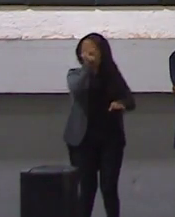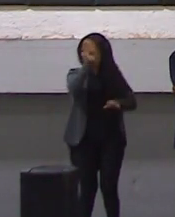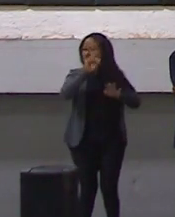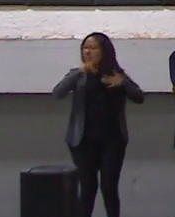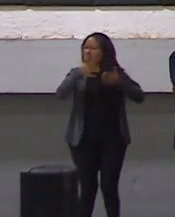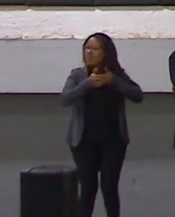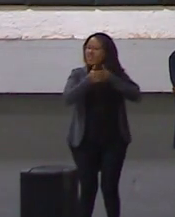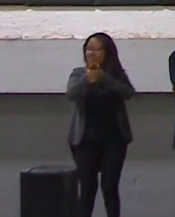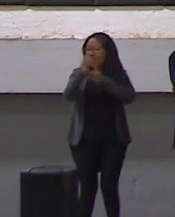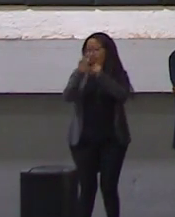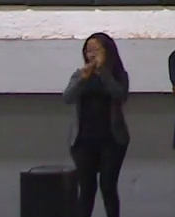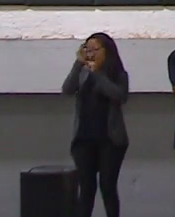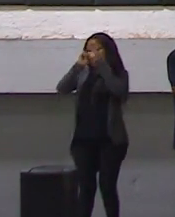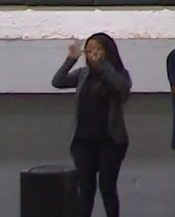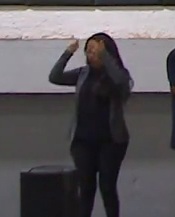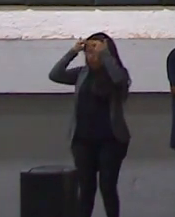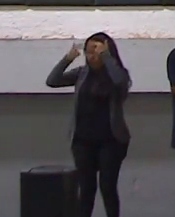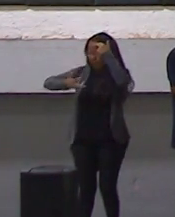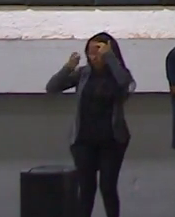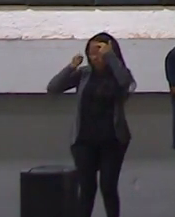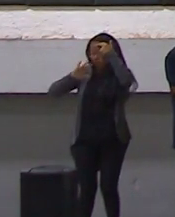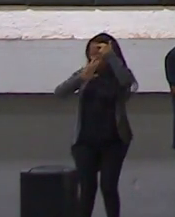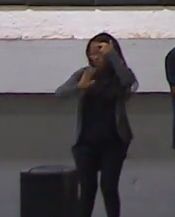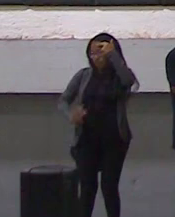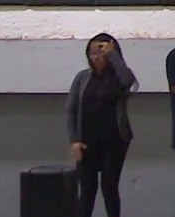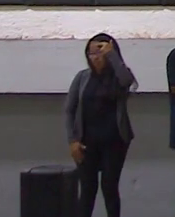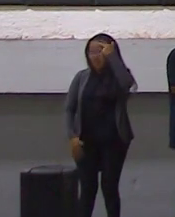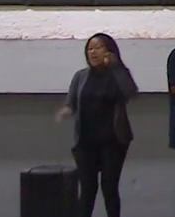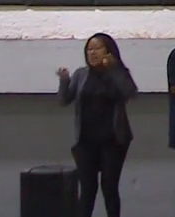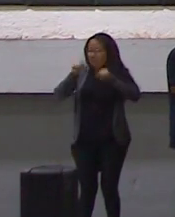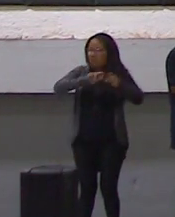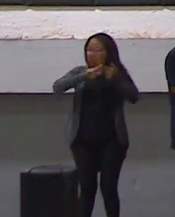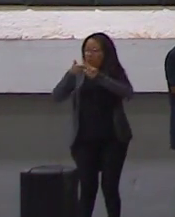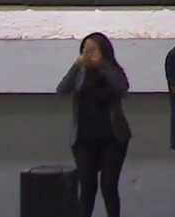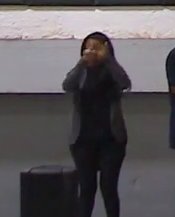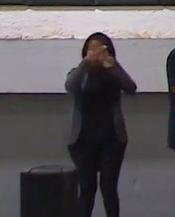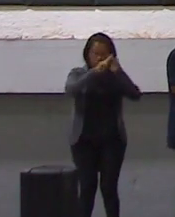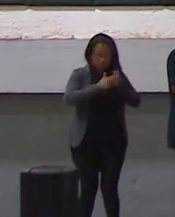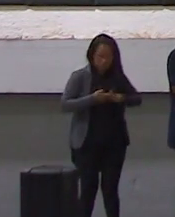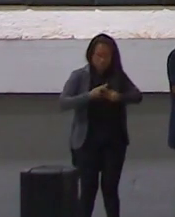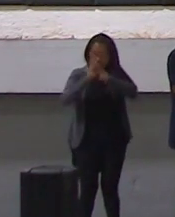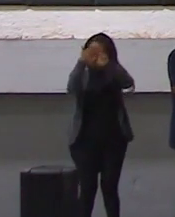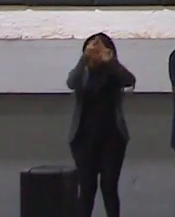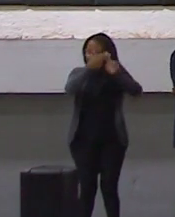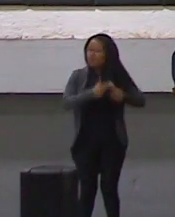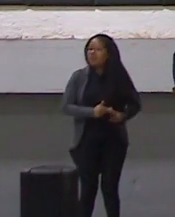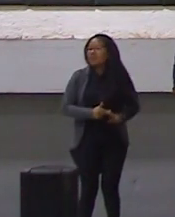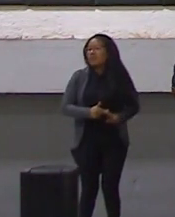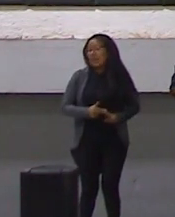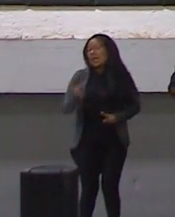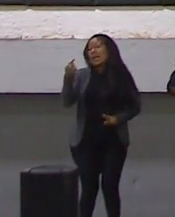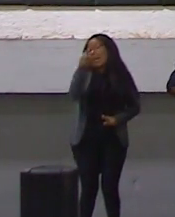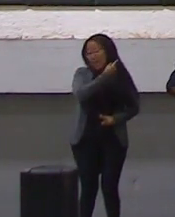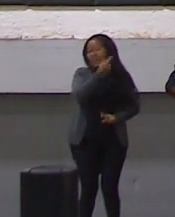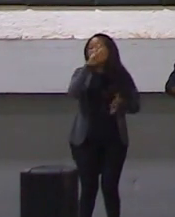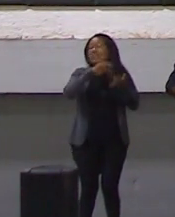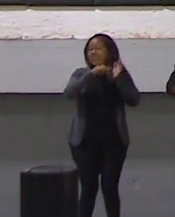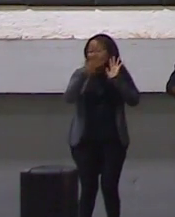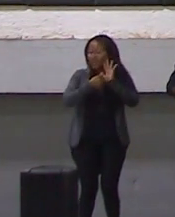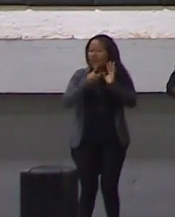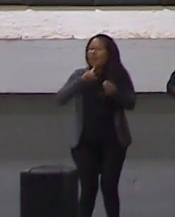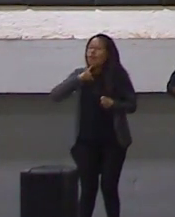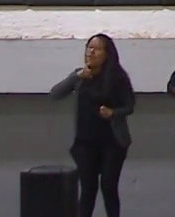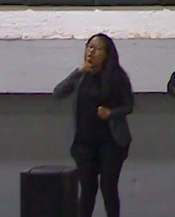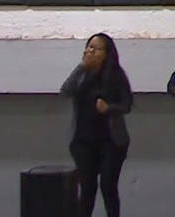la construcción del conocimiento histórico y relacionar unas con otras digamos que ese es el tema de la complejidad